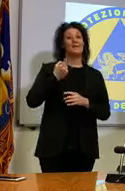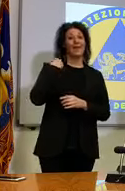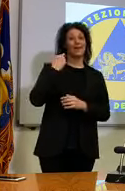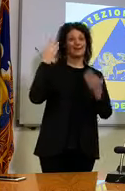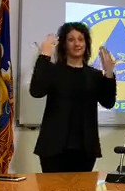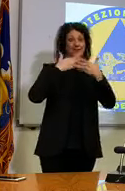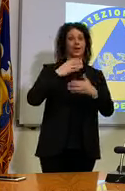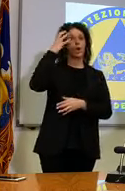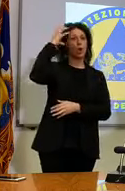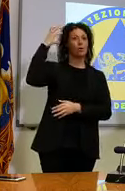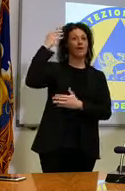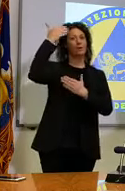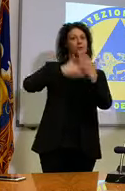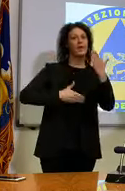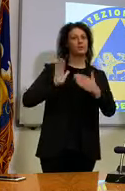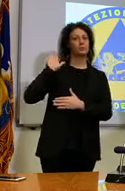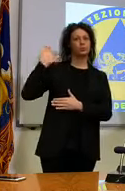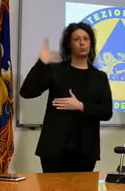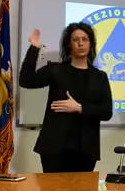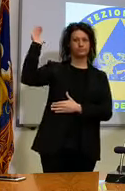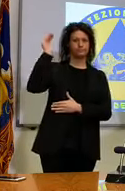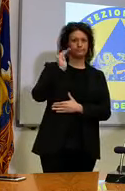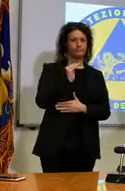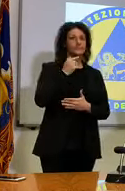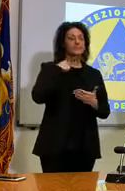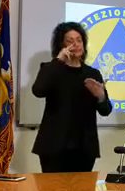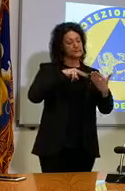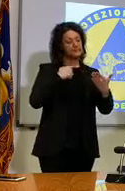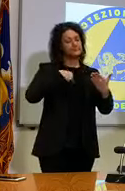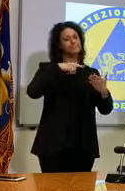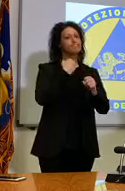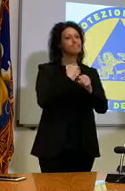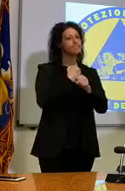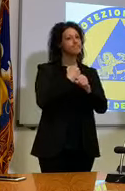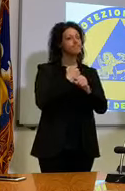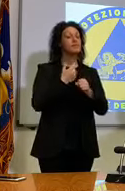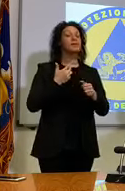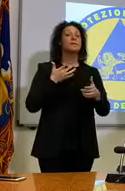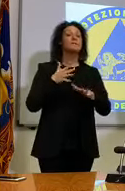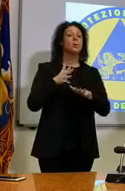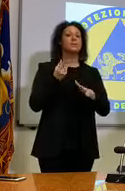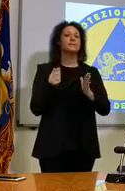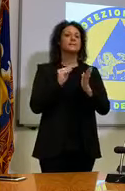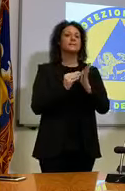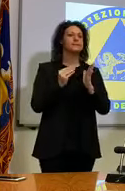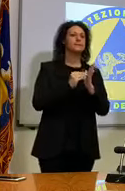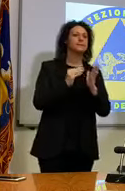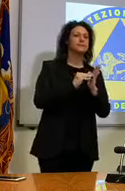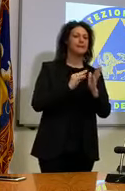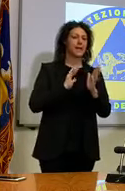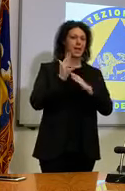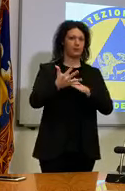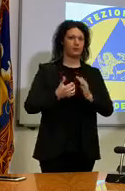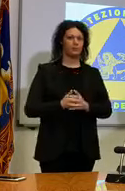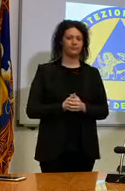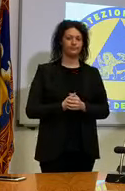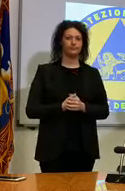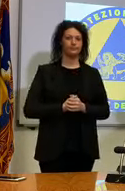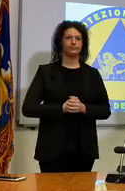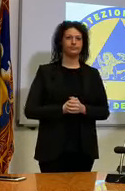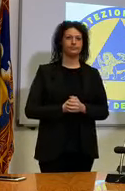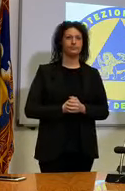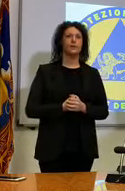governo. Sicuramente stiamo ragionando di proroga, forse inserendo ulteriori elementi, che nascono anche da